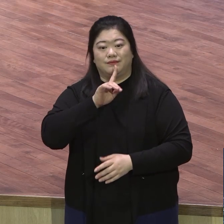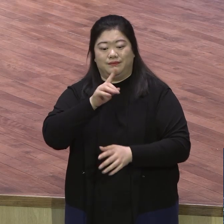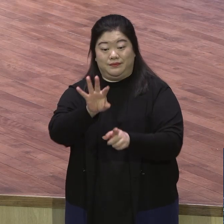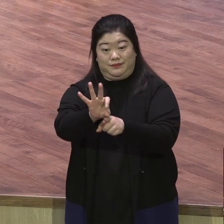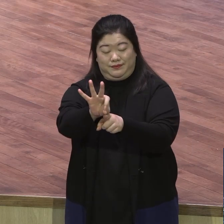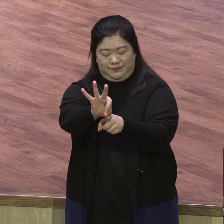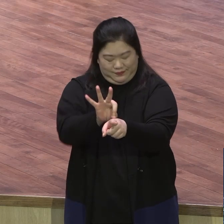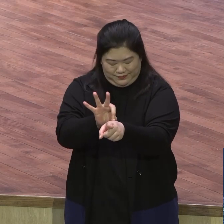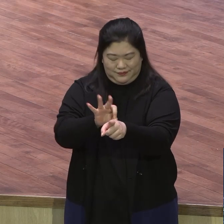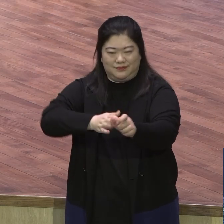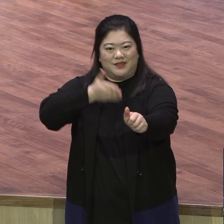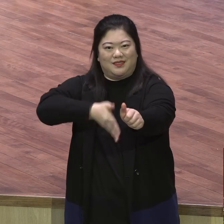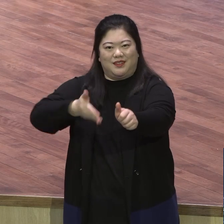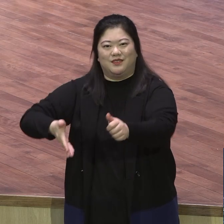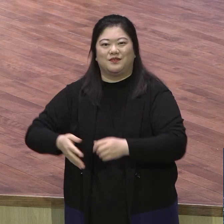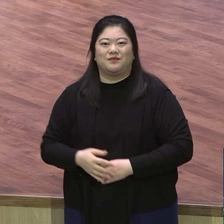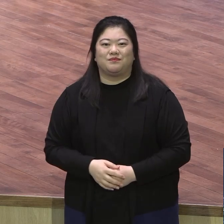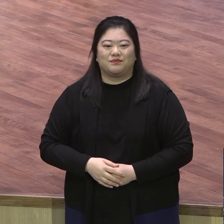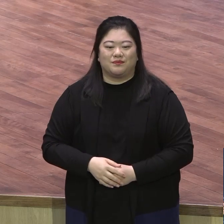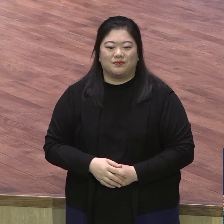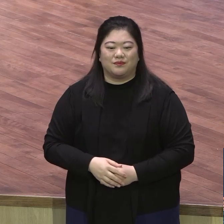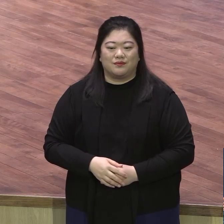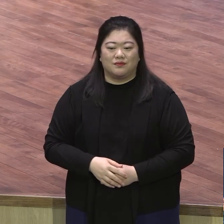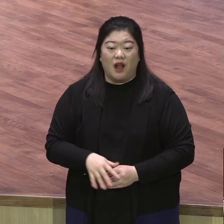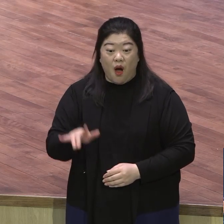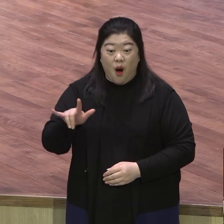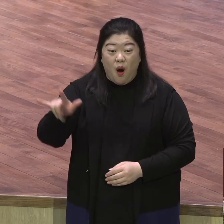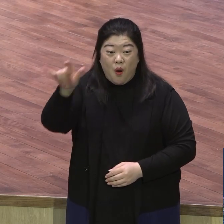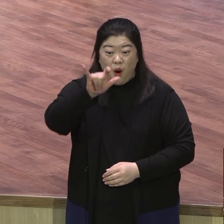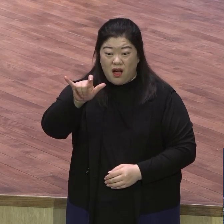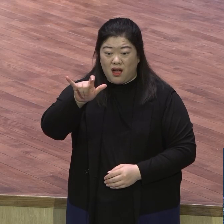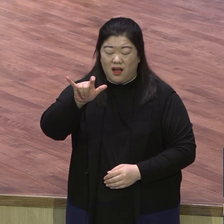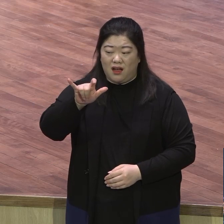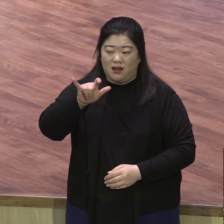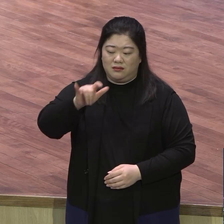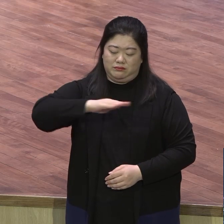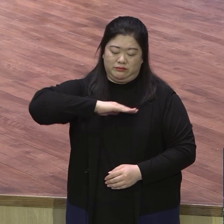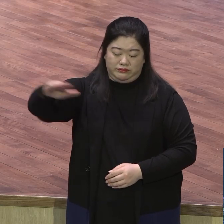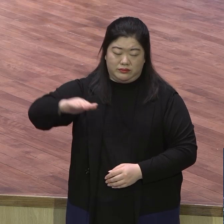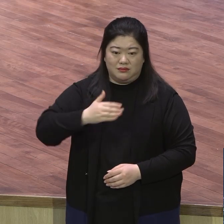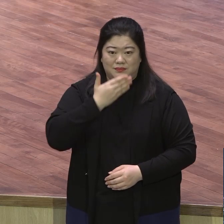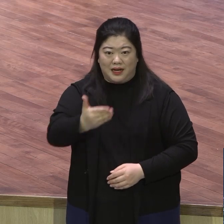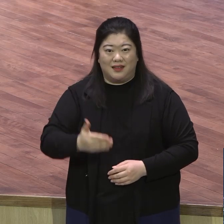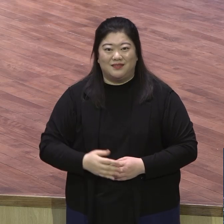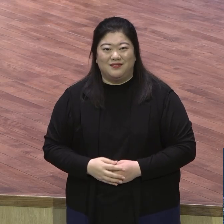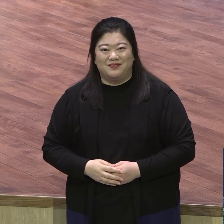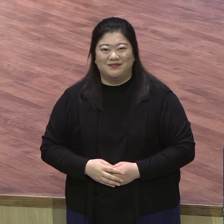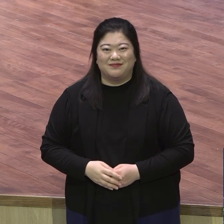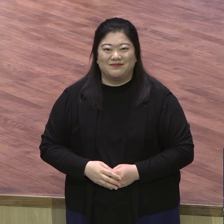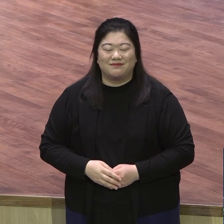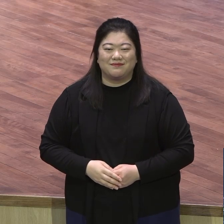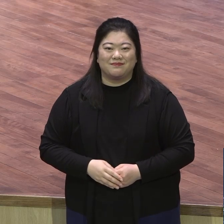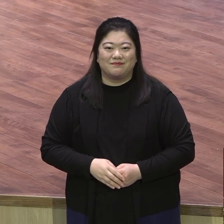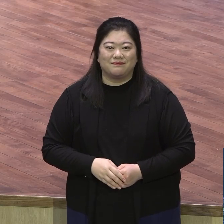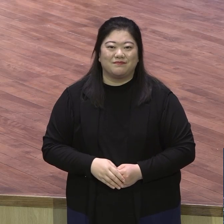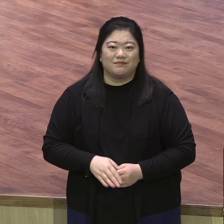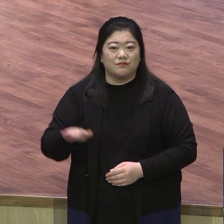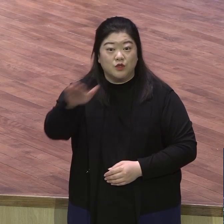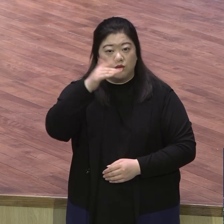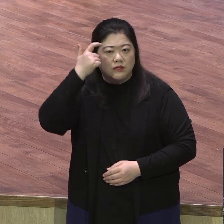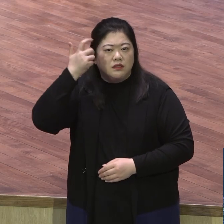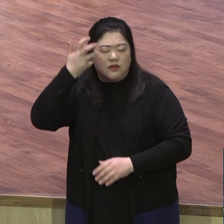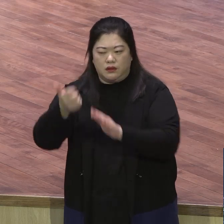코로나19로와 19 이거 문제 안됩니다. 아멘 문제 안됩니다. 영적으로 여러분이